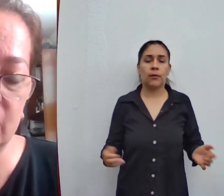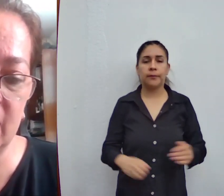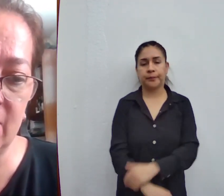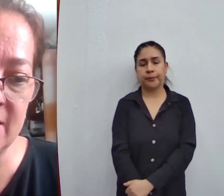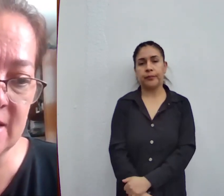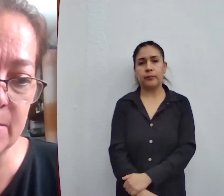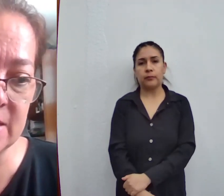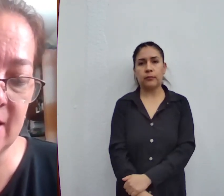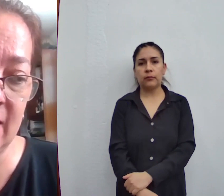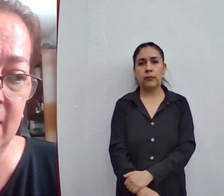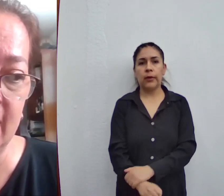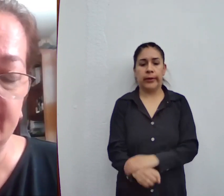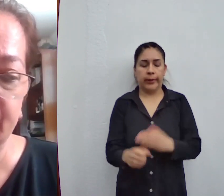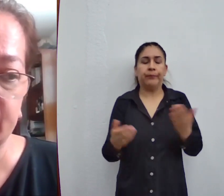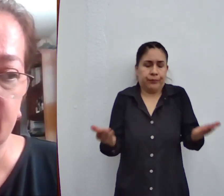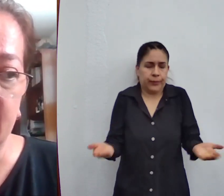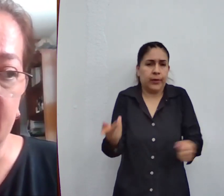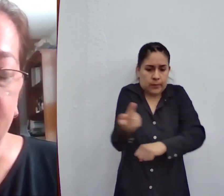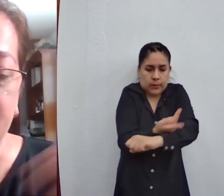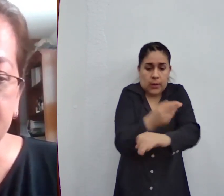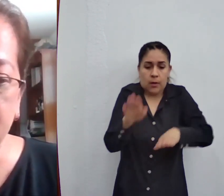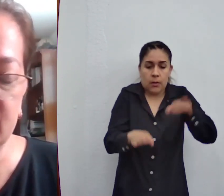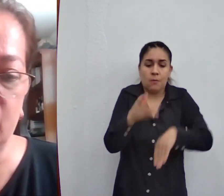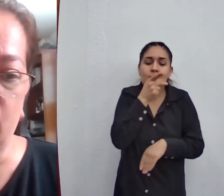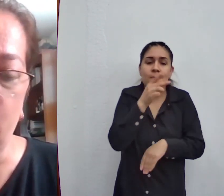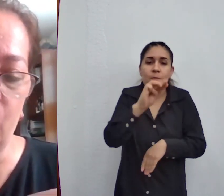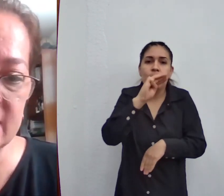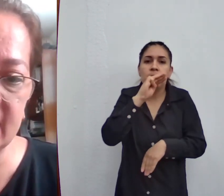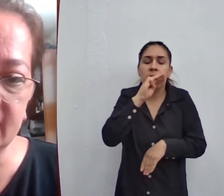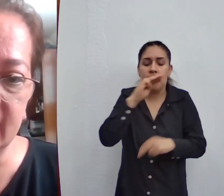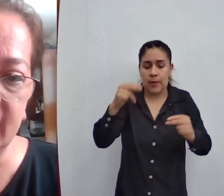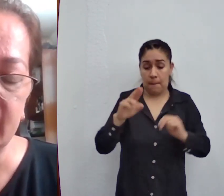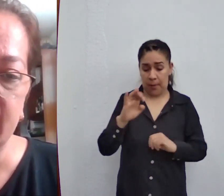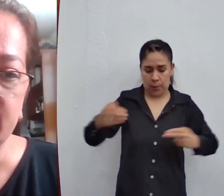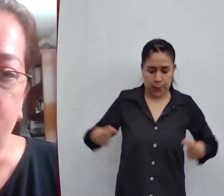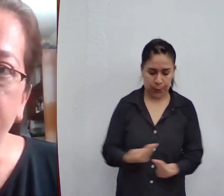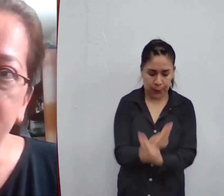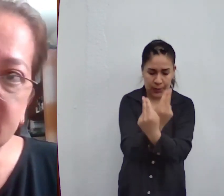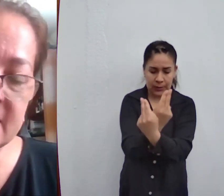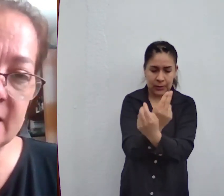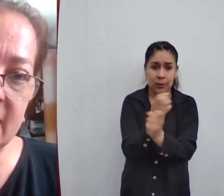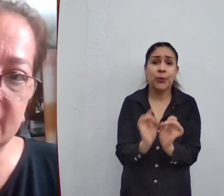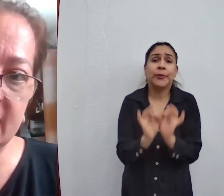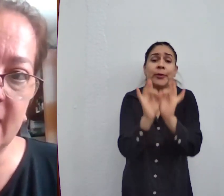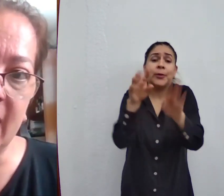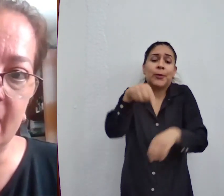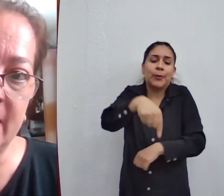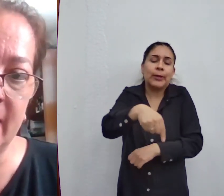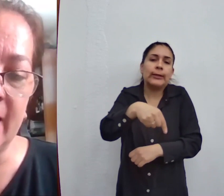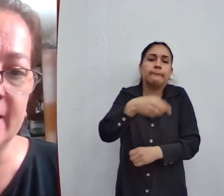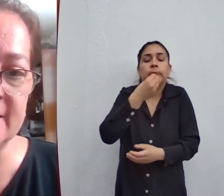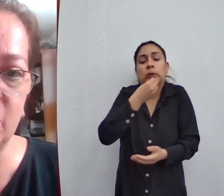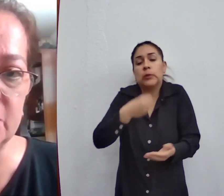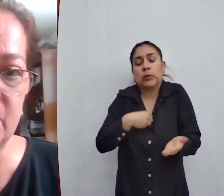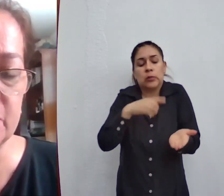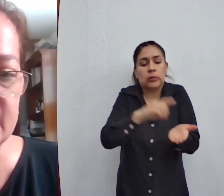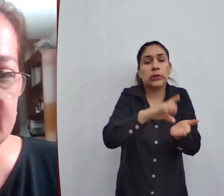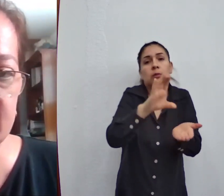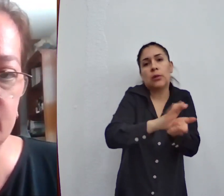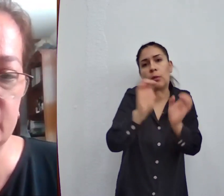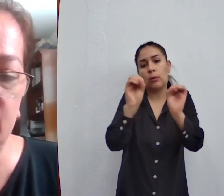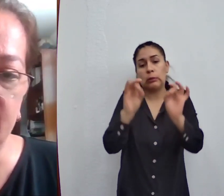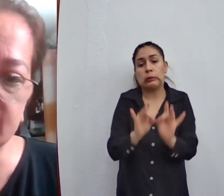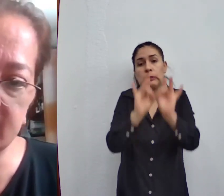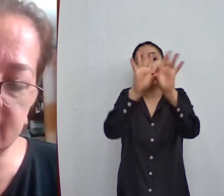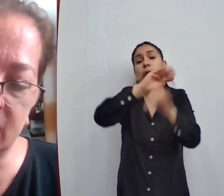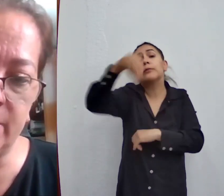entere que su hijo tiene una discapacidad de nacimiento o por un accidente, pueda meterse a internet y diga, mira, en este municipio está